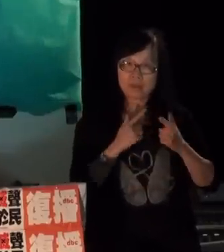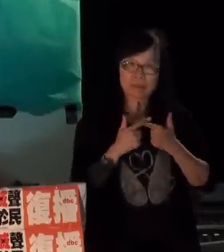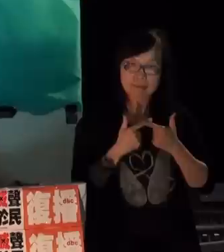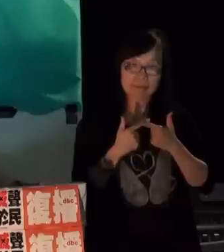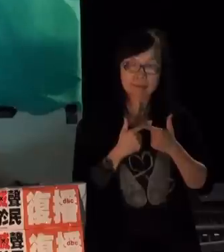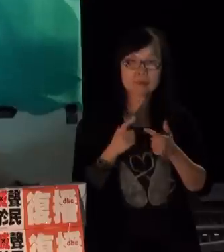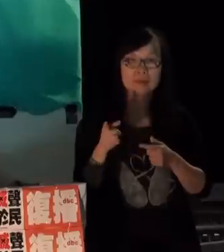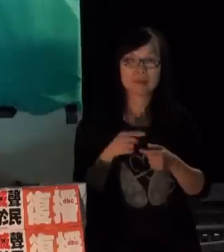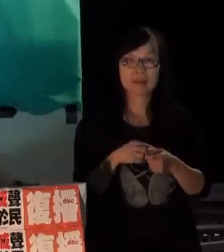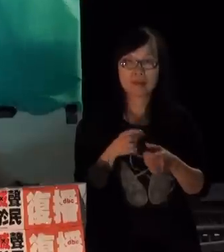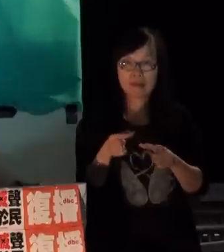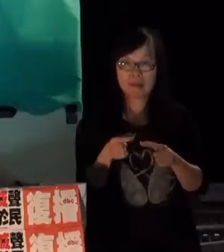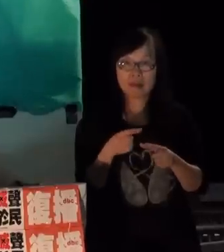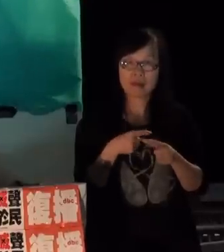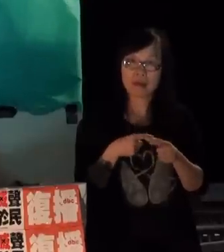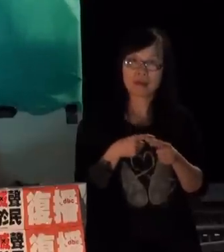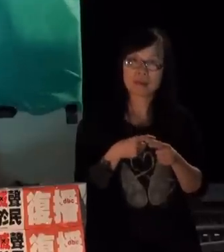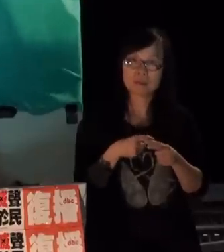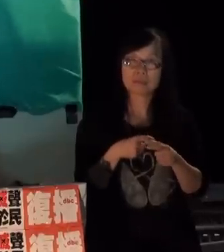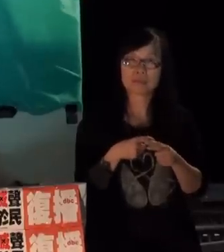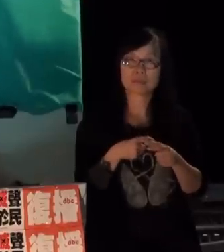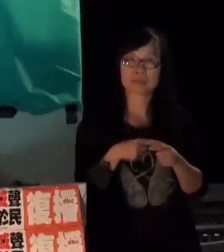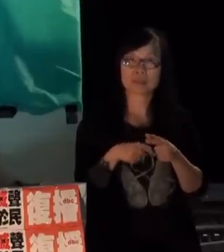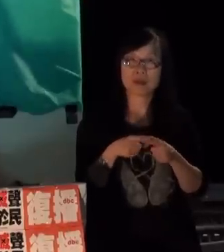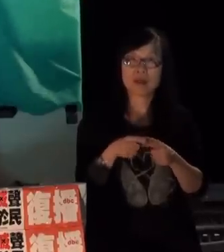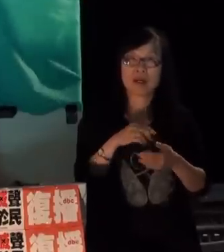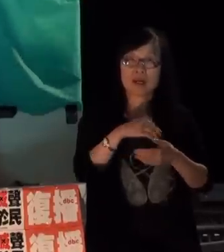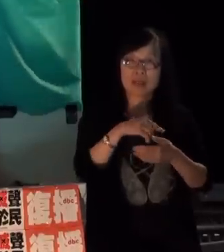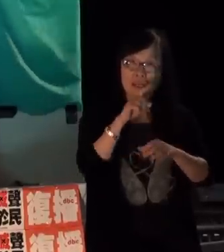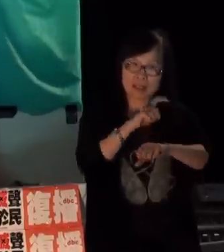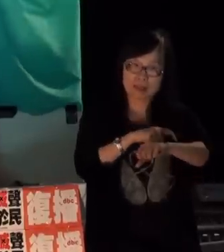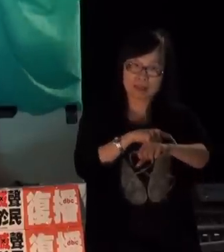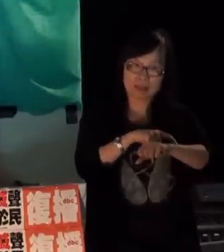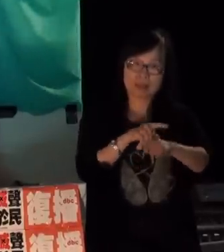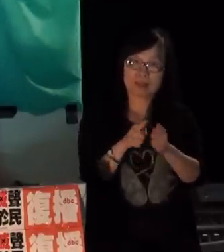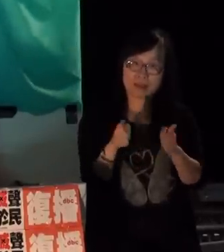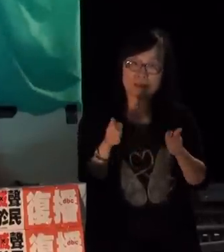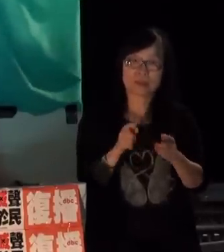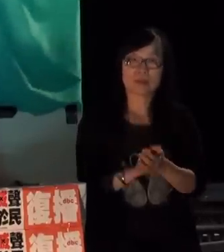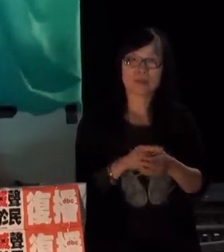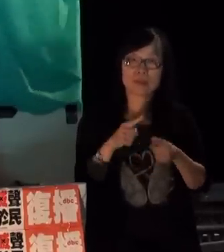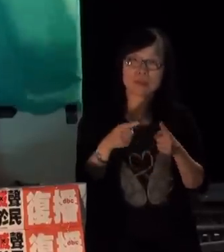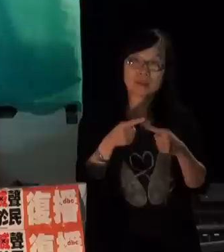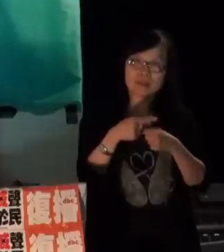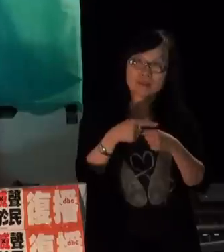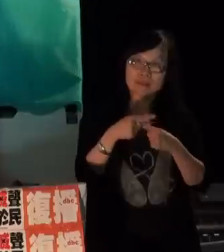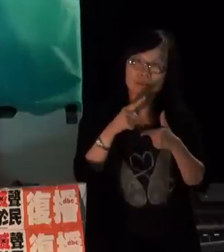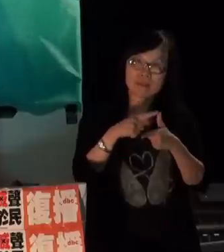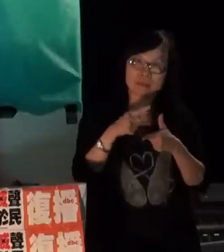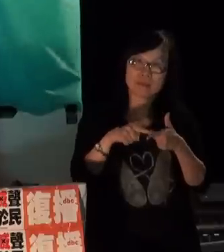辯就係咩咧？佢話兩餅打又差，有呢、這個時差。咁第一次鬧交同第二次嗰